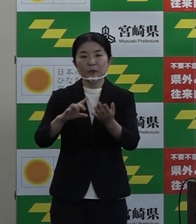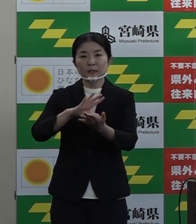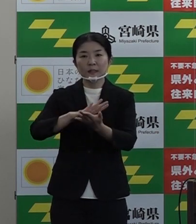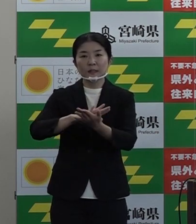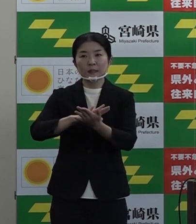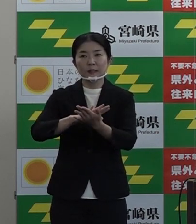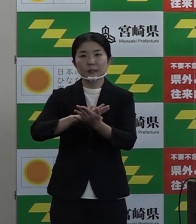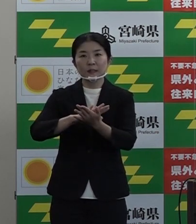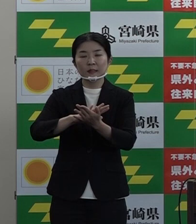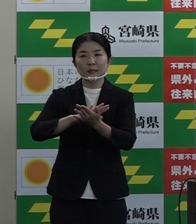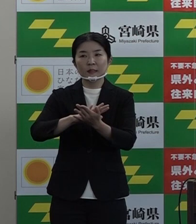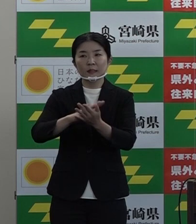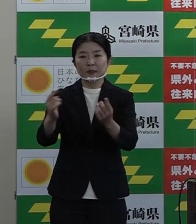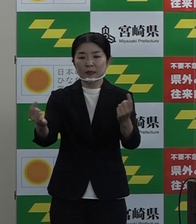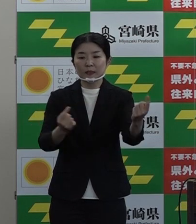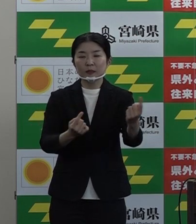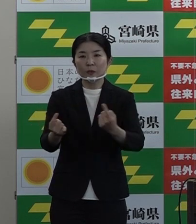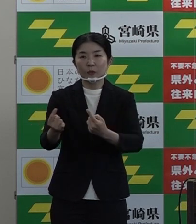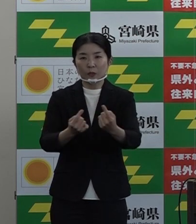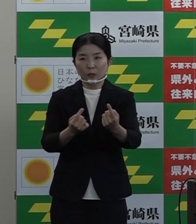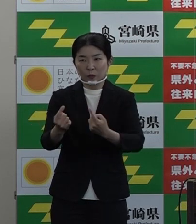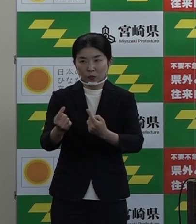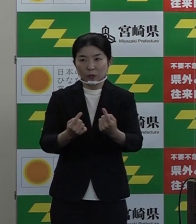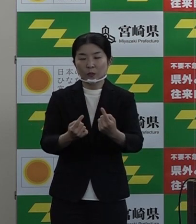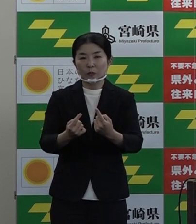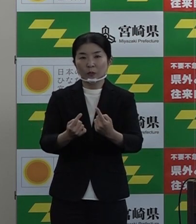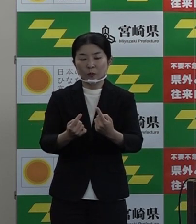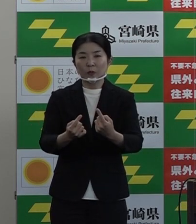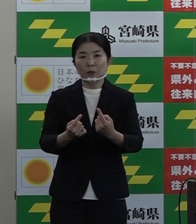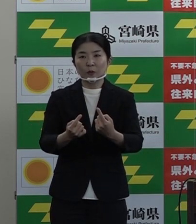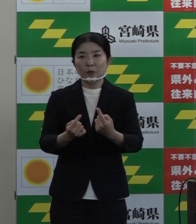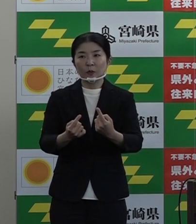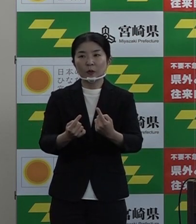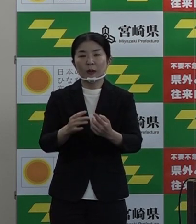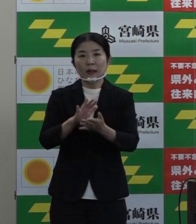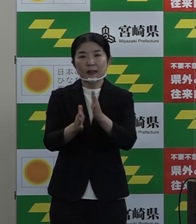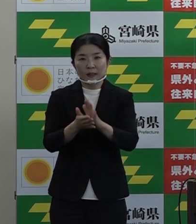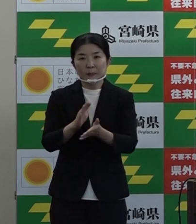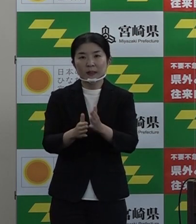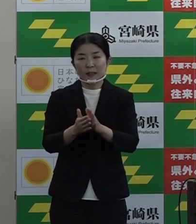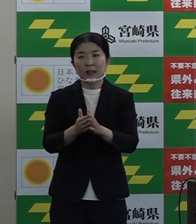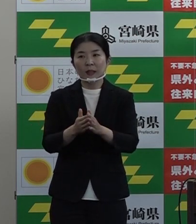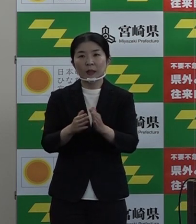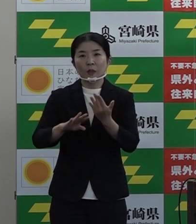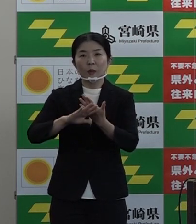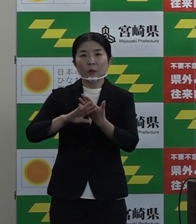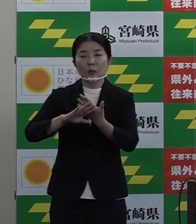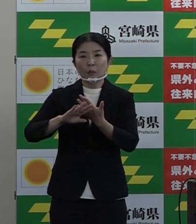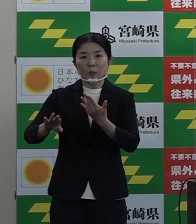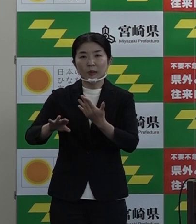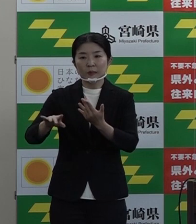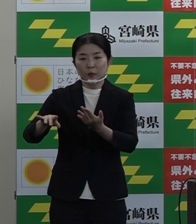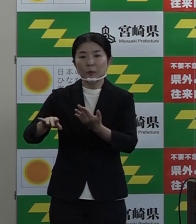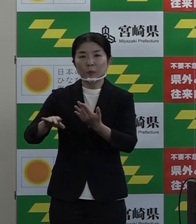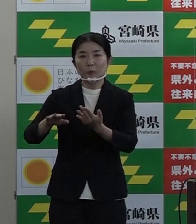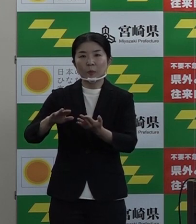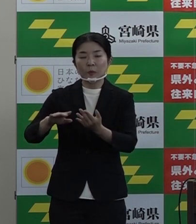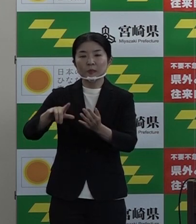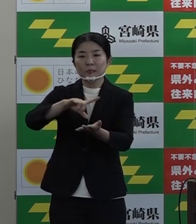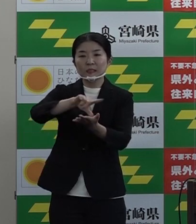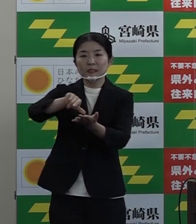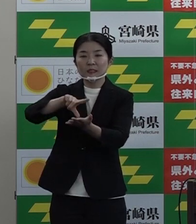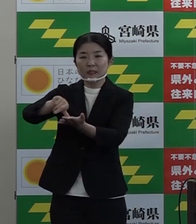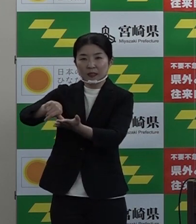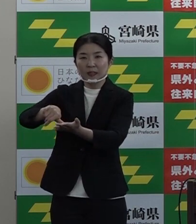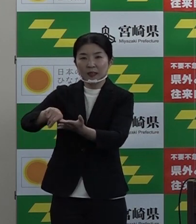県域を超えた、ほぼ今警戒を高めてほしいということだったんですけども、改めてですね、他の県域から宮崎市に来